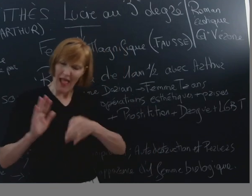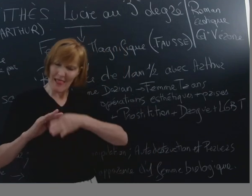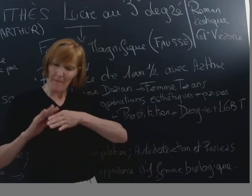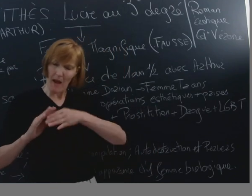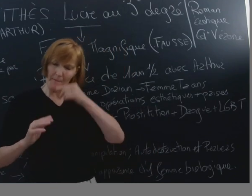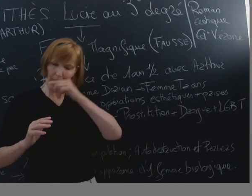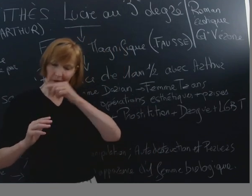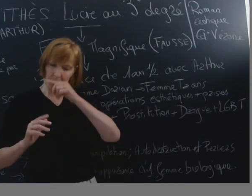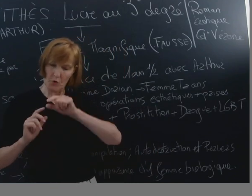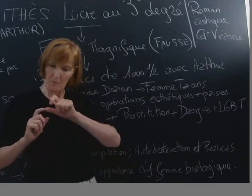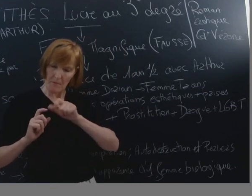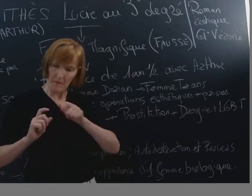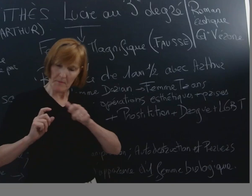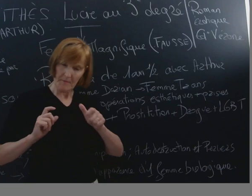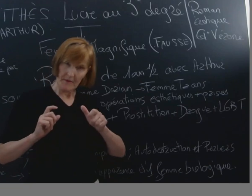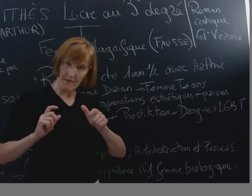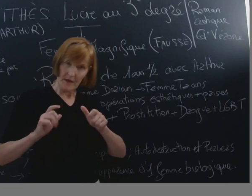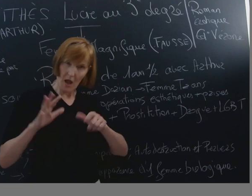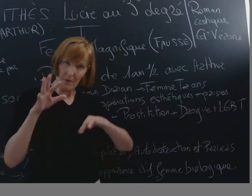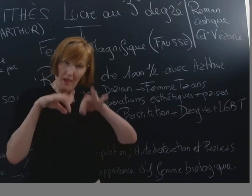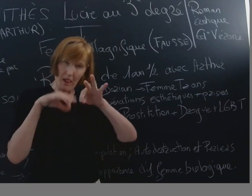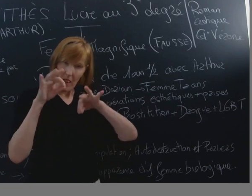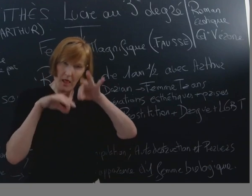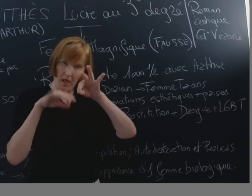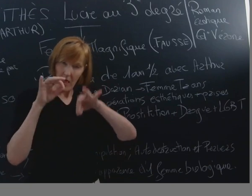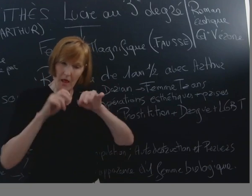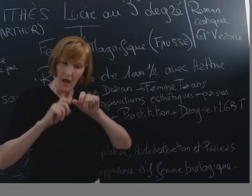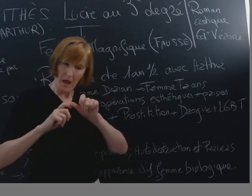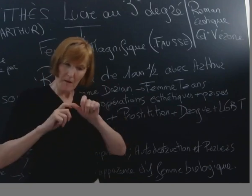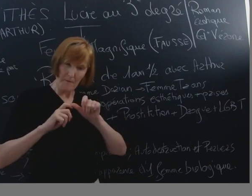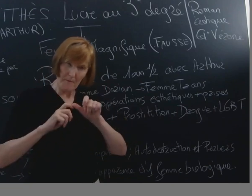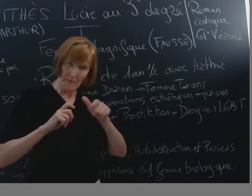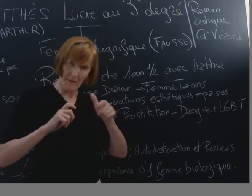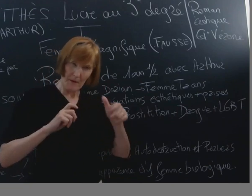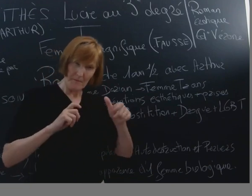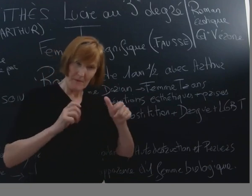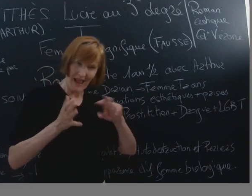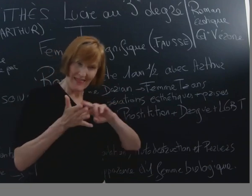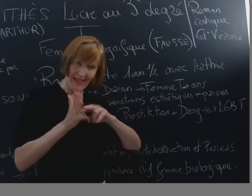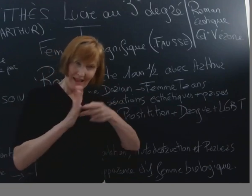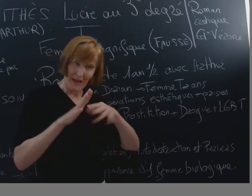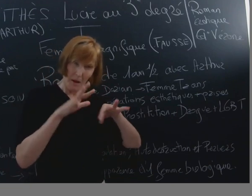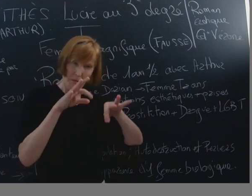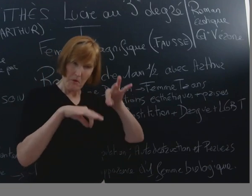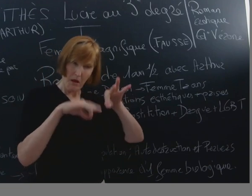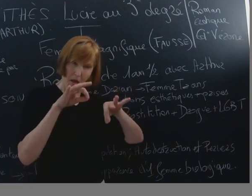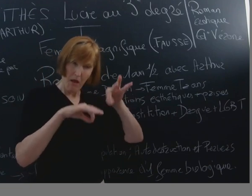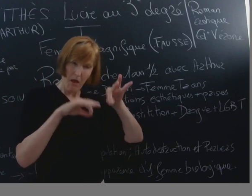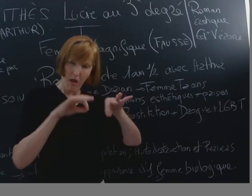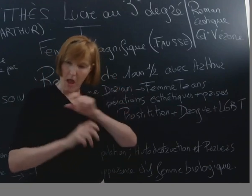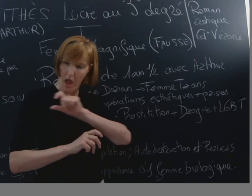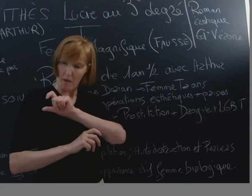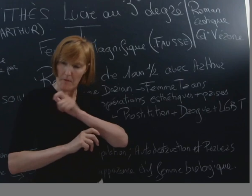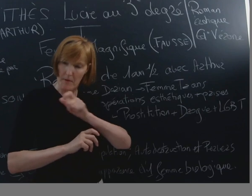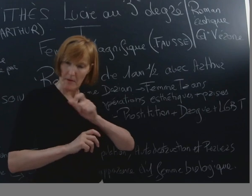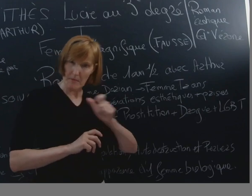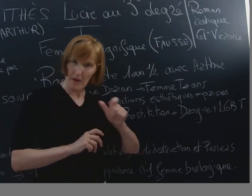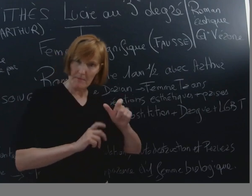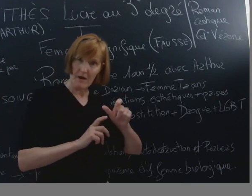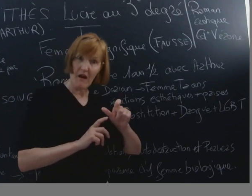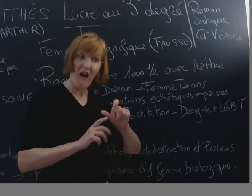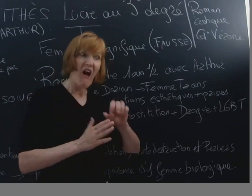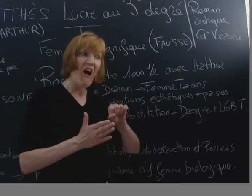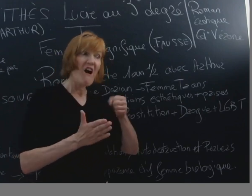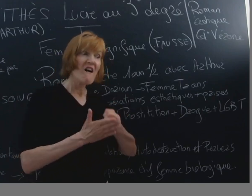il y a donc un processus au départ il y a le mensonge ensuite on parle de manipulation de technique de manipulation